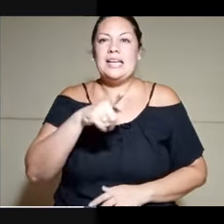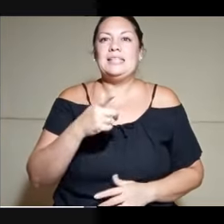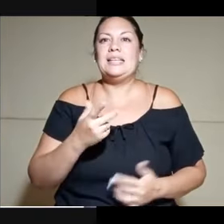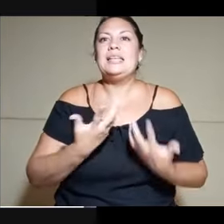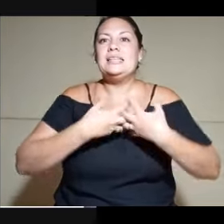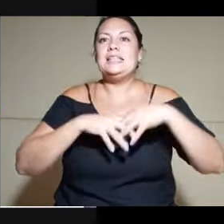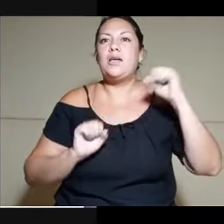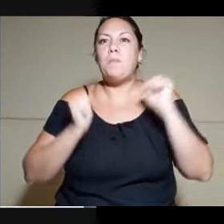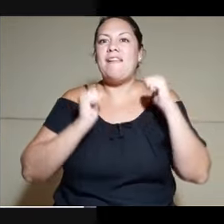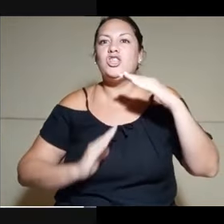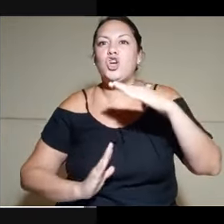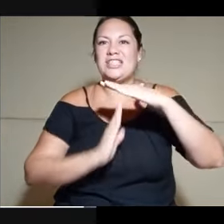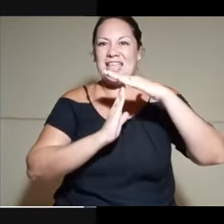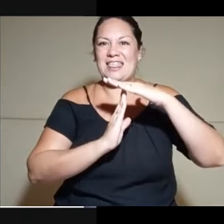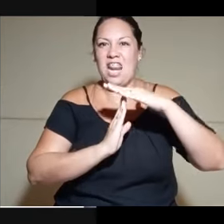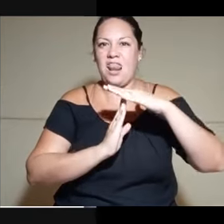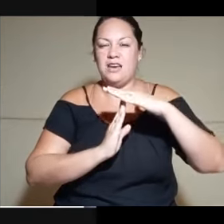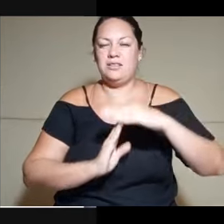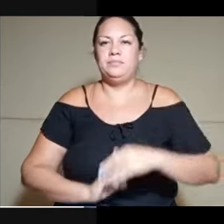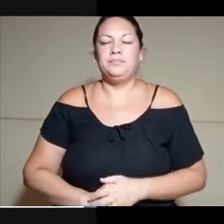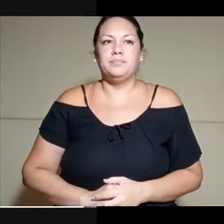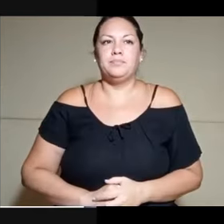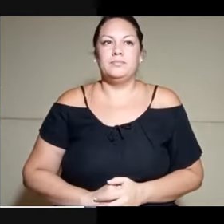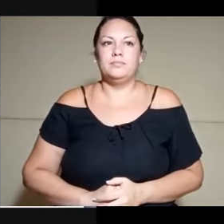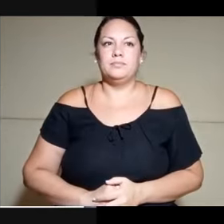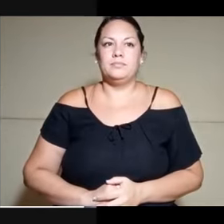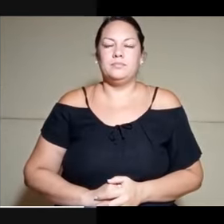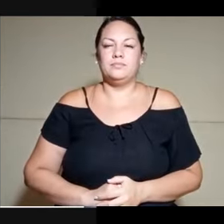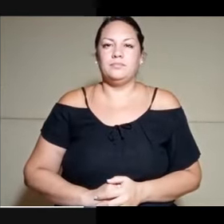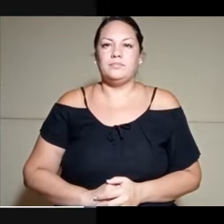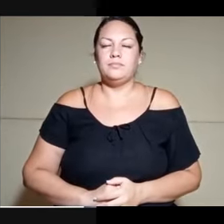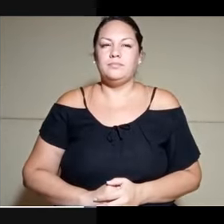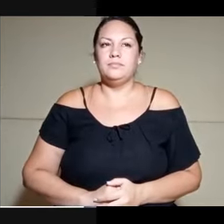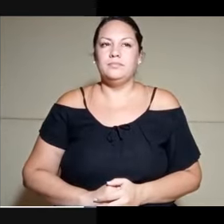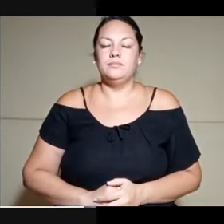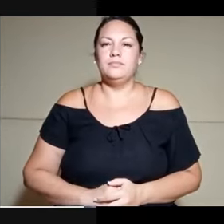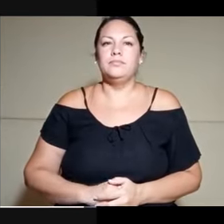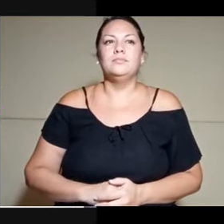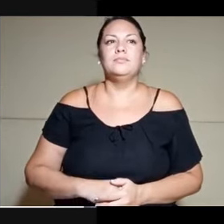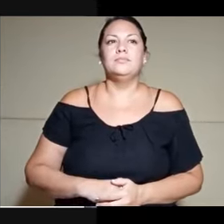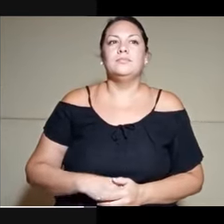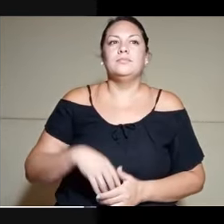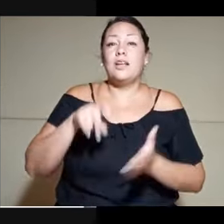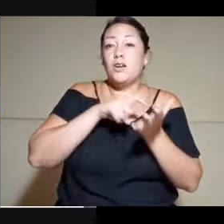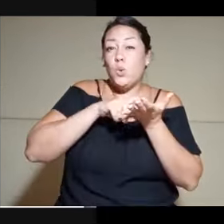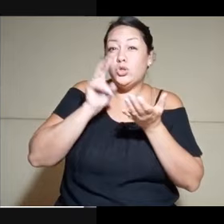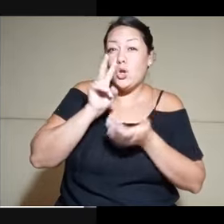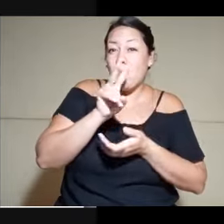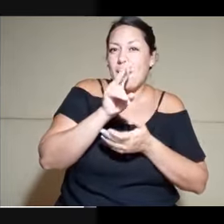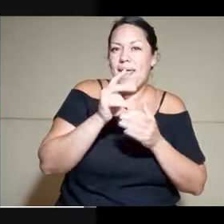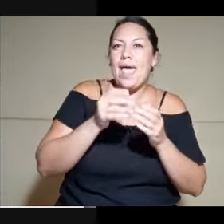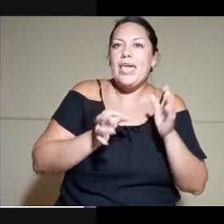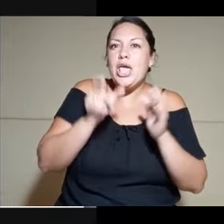esta es otra imagen de lo que sería el sistema nervioso central con el encéfalo y la médula espinal.